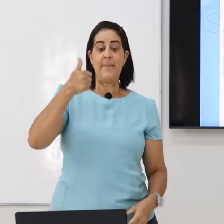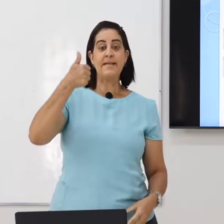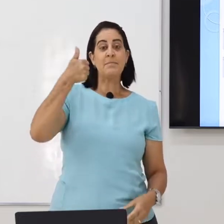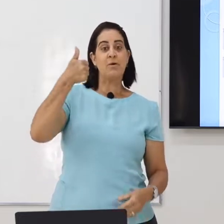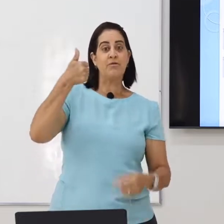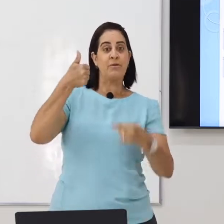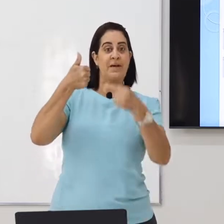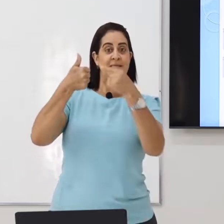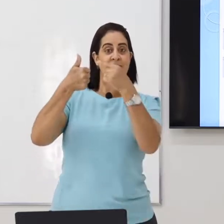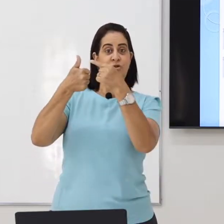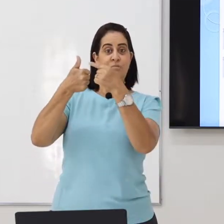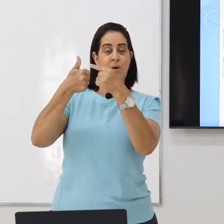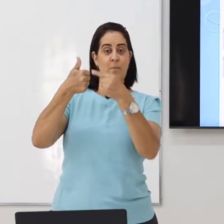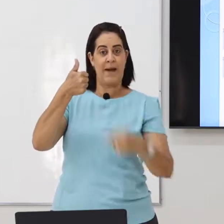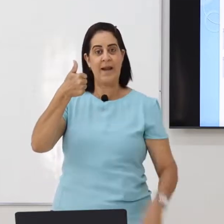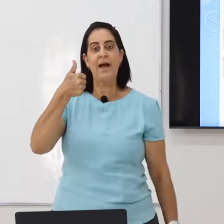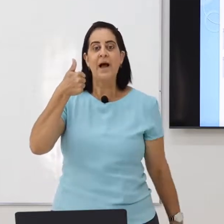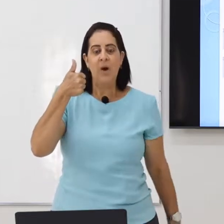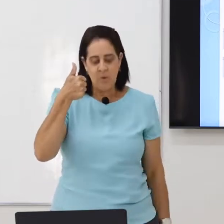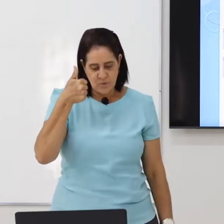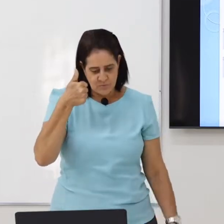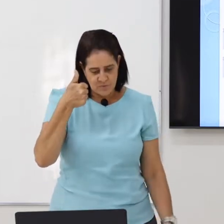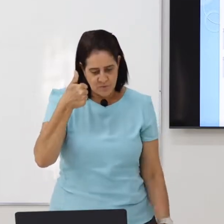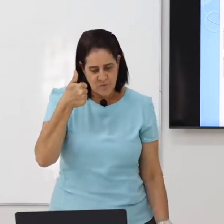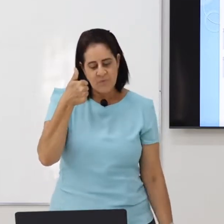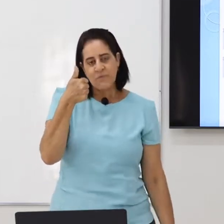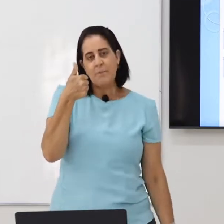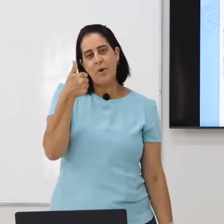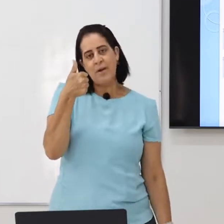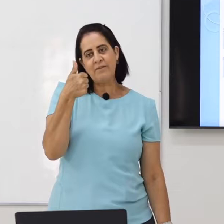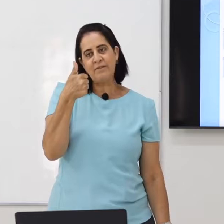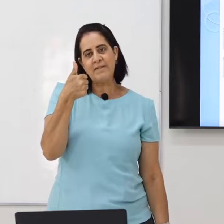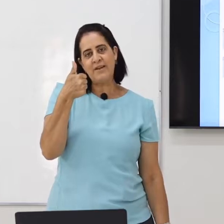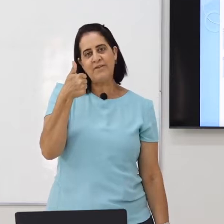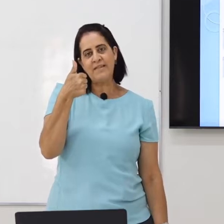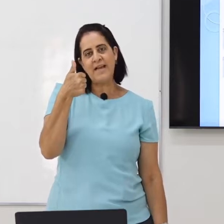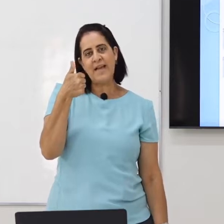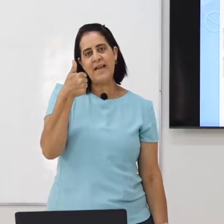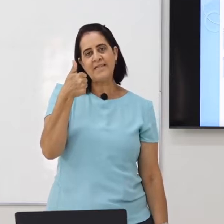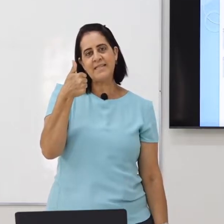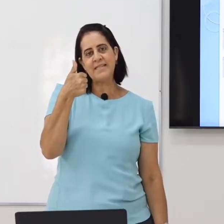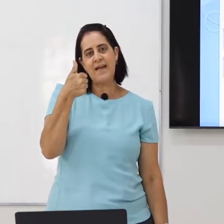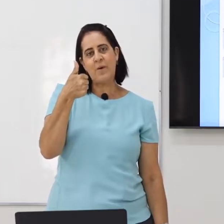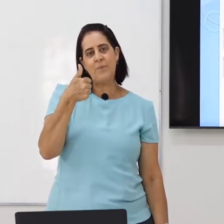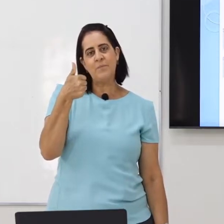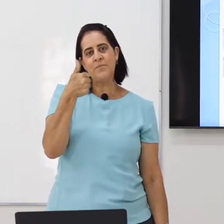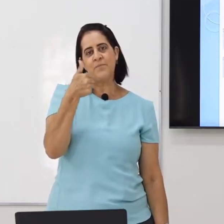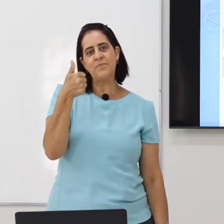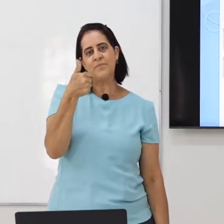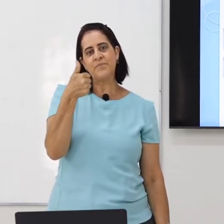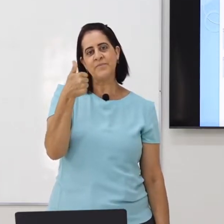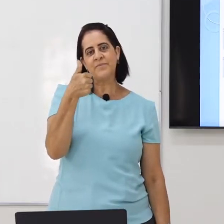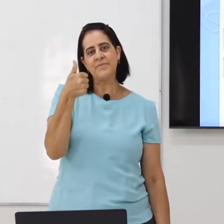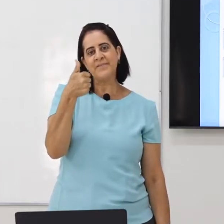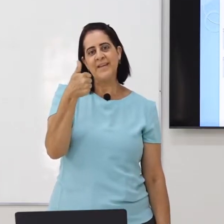mesma configuração de mão para o número 1, porém você vai fazer esse sinal.